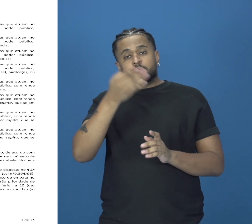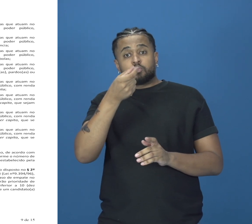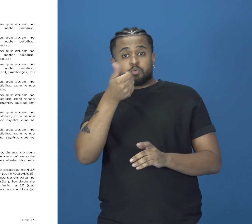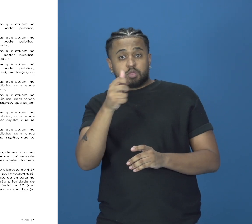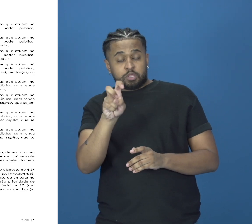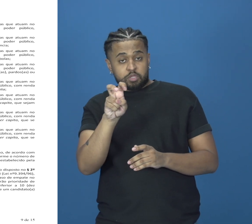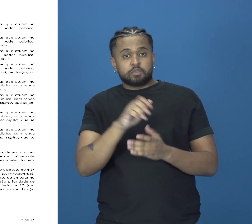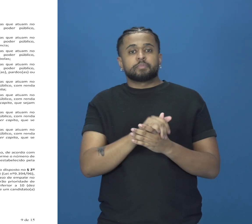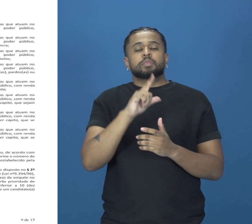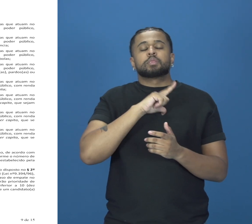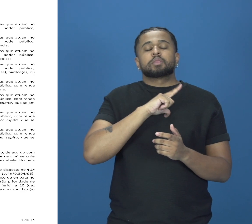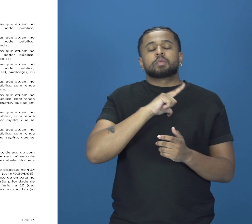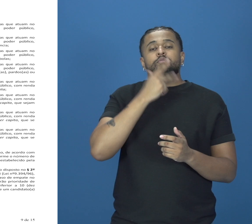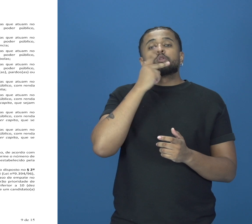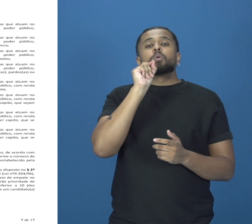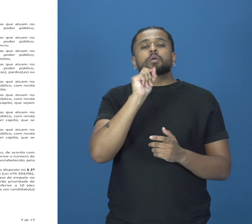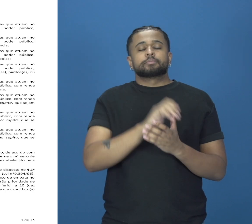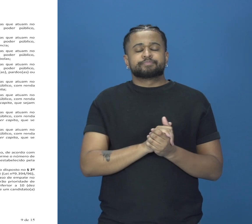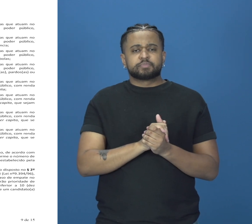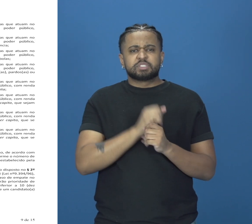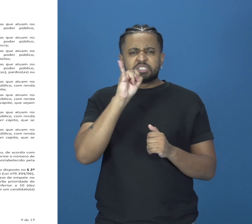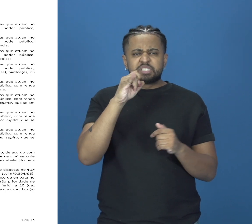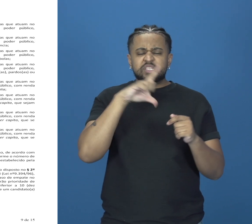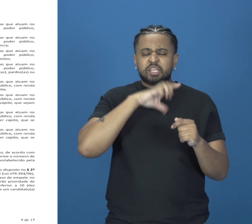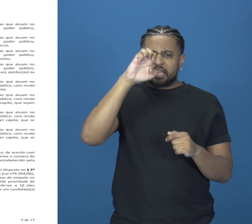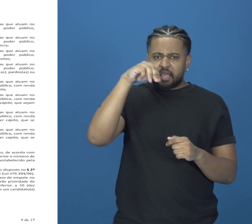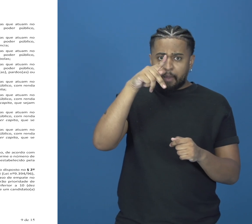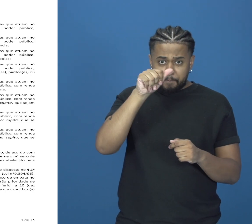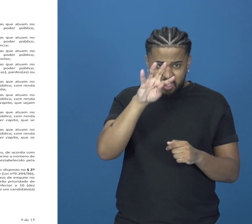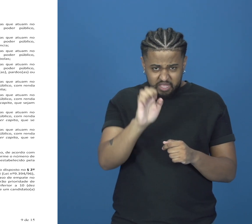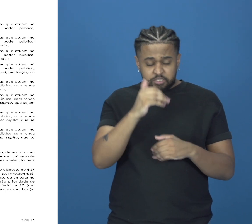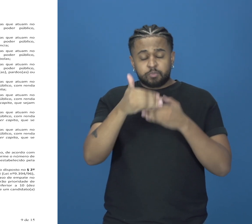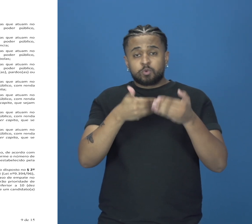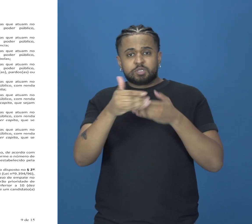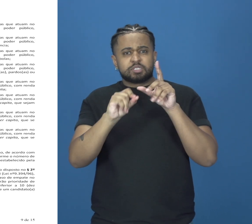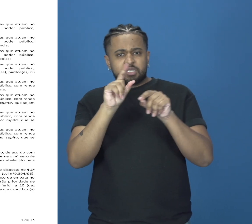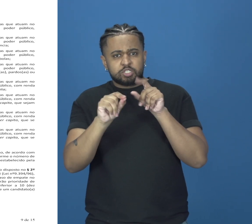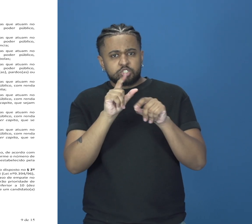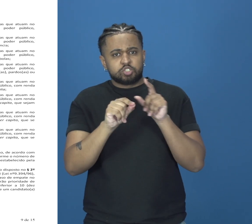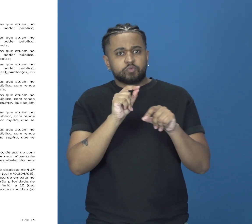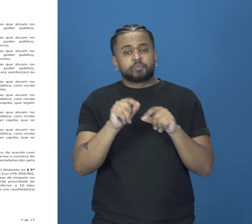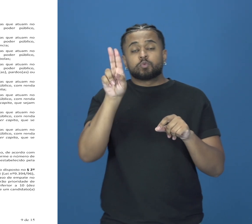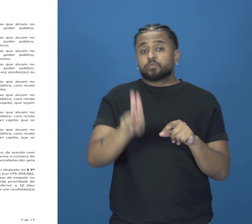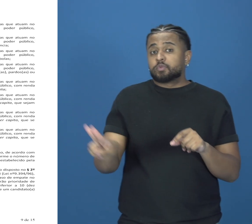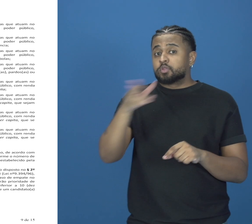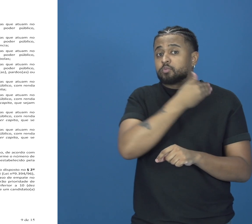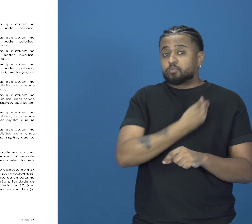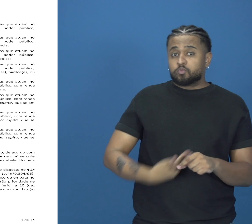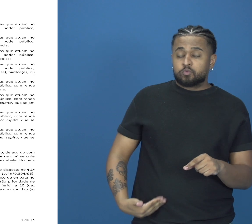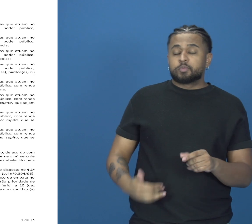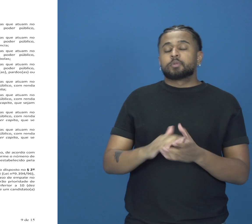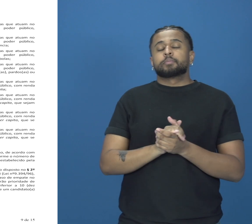13.184/2015, a qual estabelece que, no caso de empate no processo seletivo, as instituições públicas de